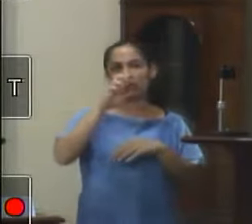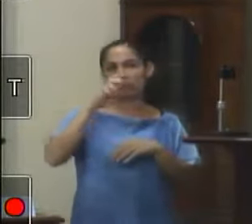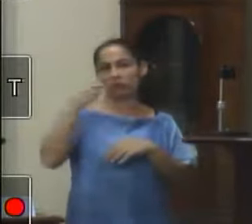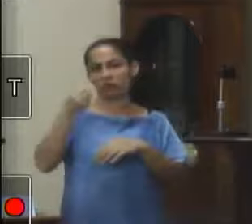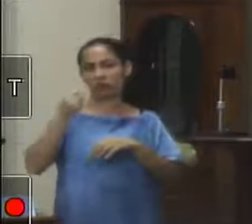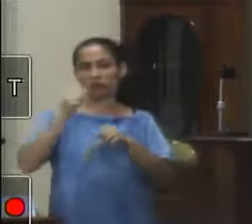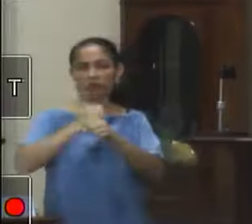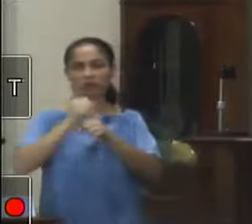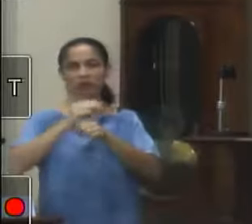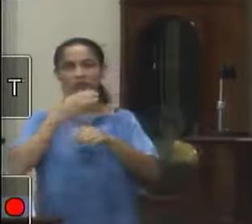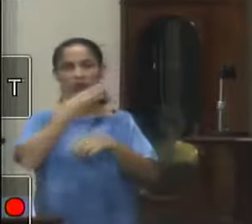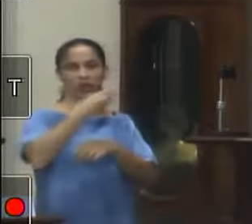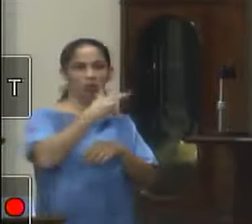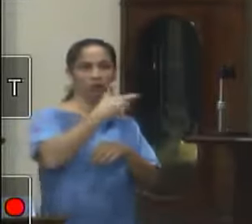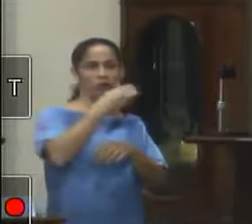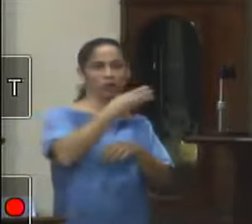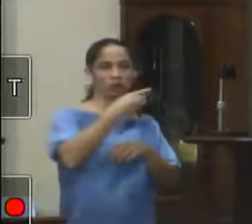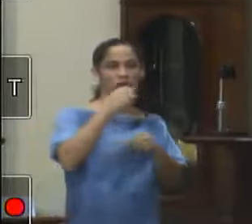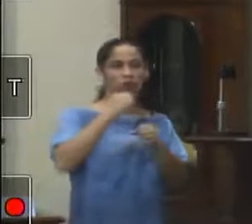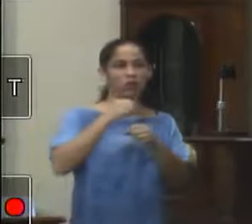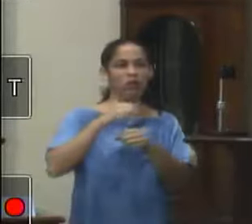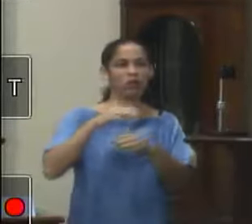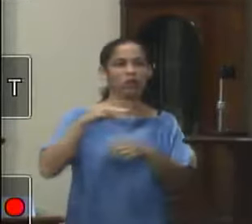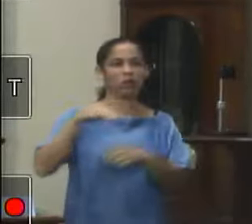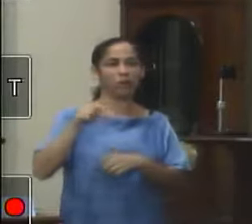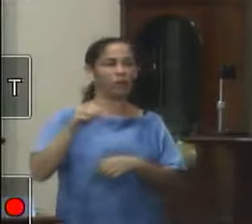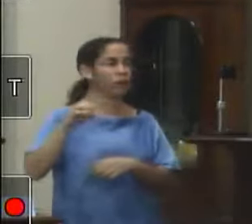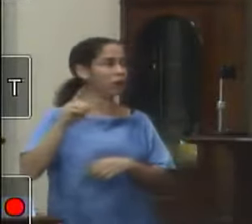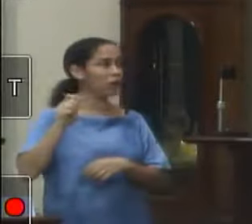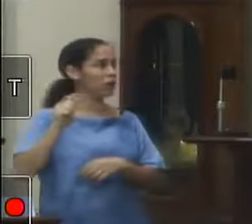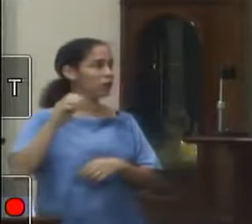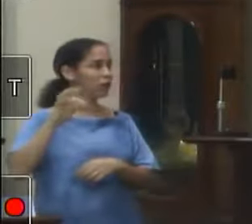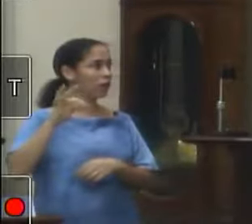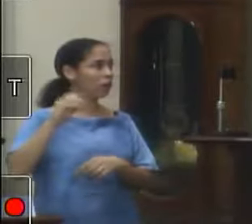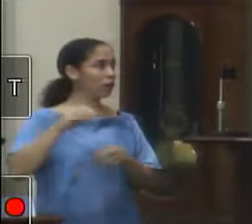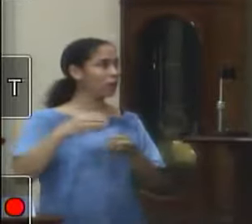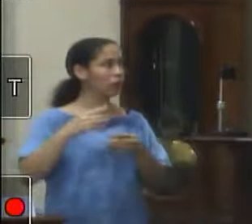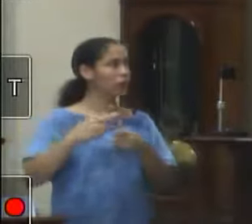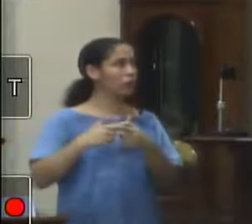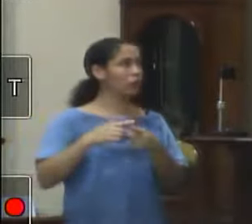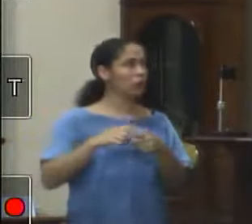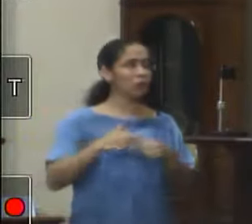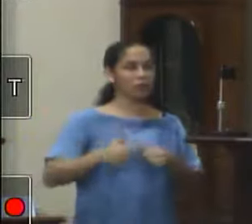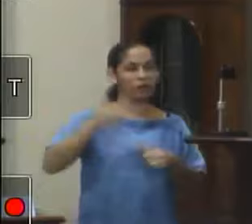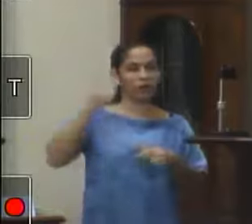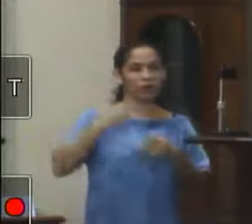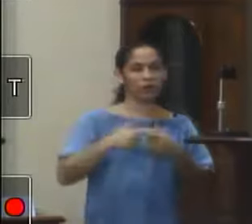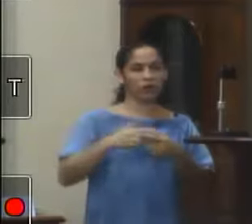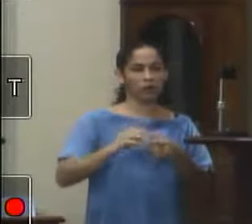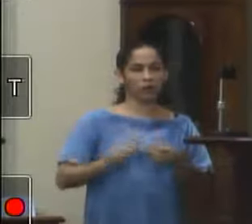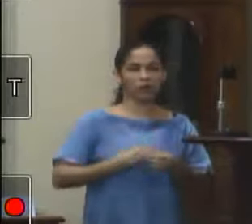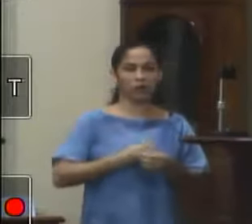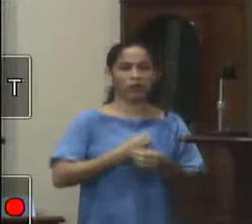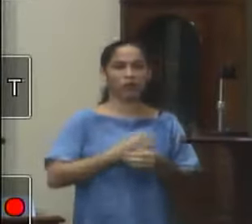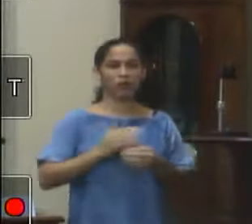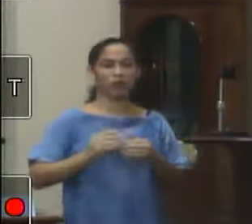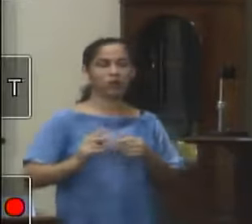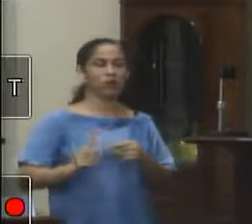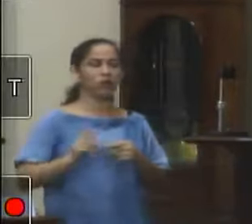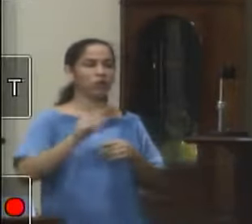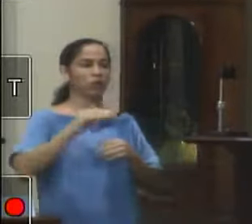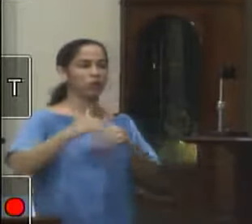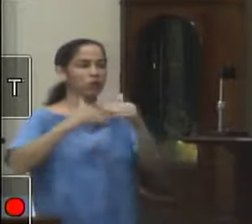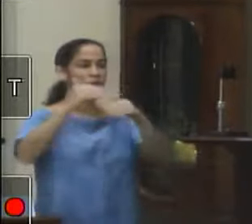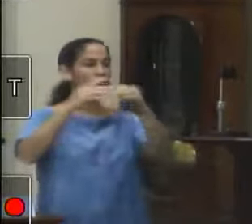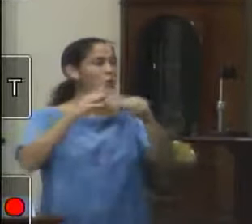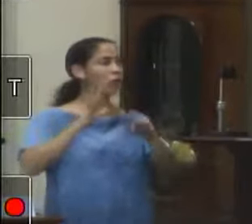de 2 mandatos, 3 mandatos, aí sim, Marcelo, fazia uma grande diferença. Porque nós já vivemos aí, já passamos, só eu milito aqui,